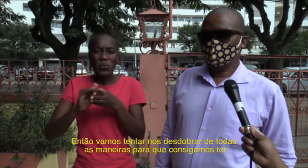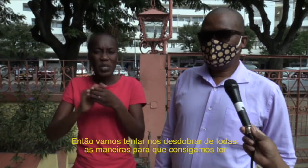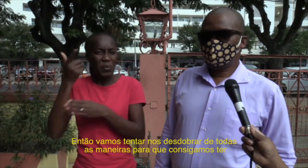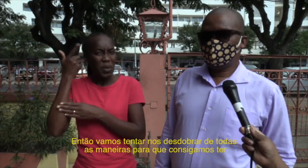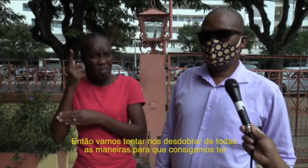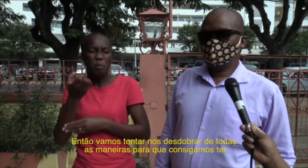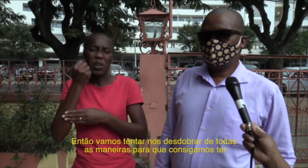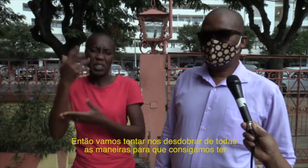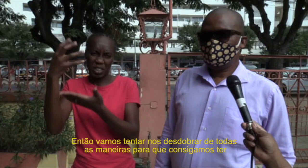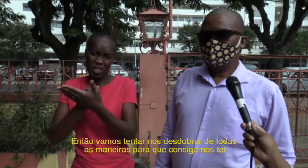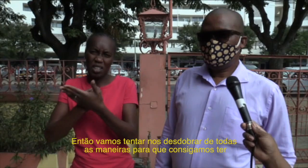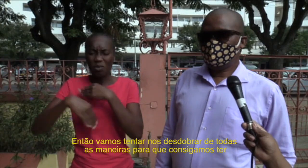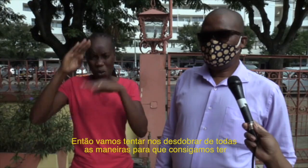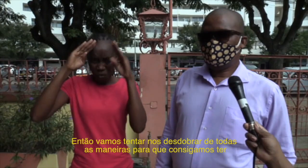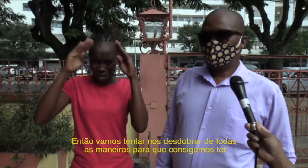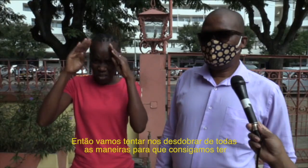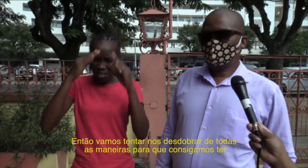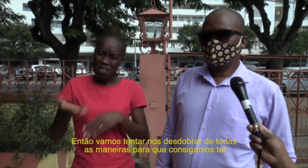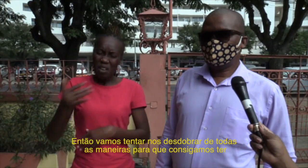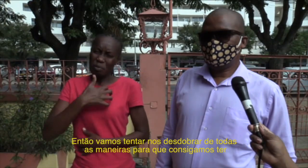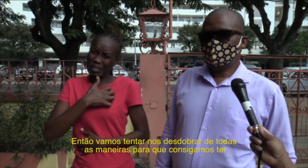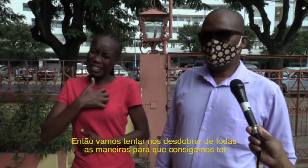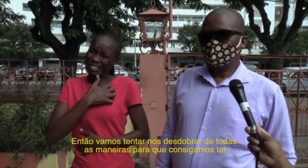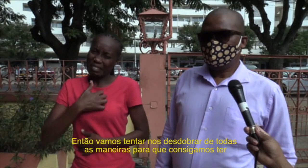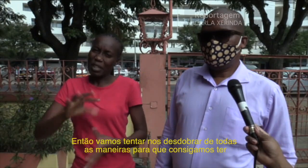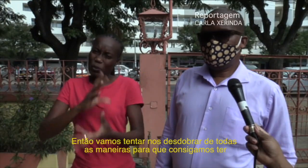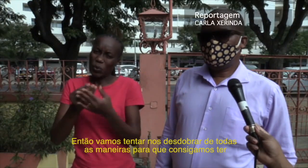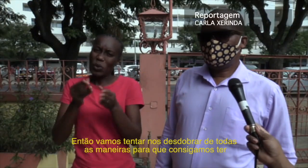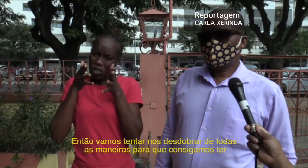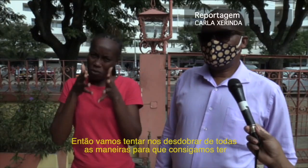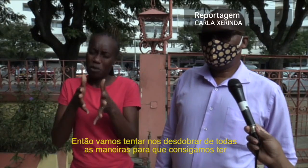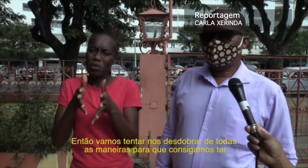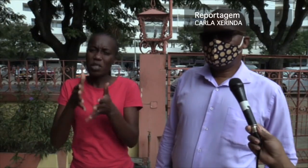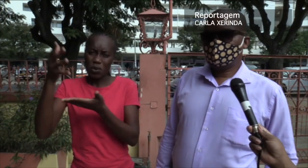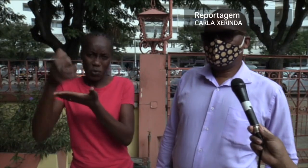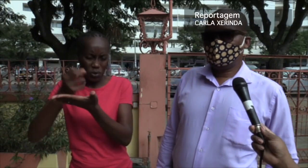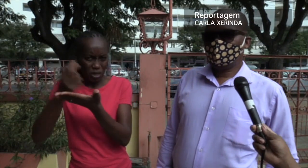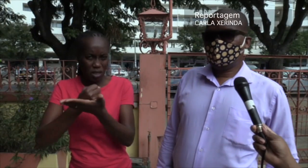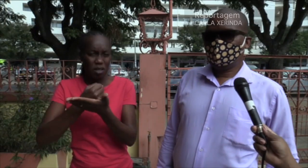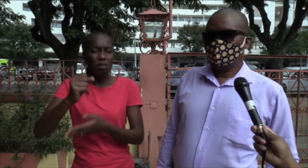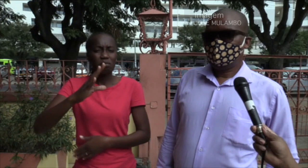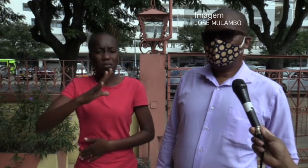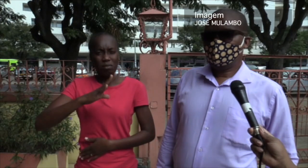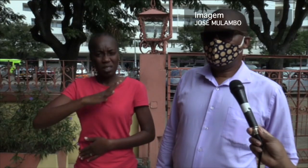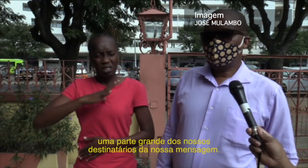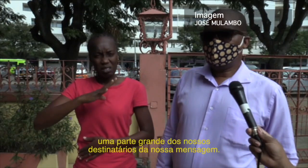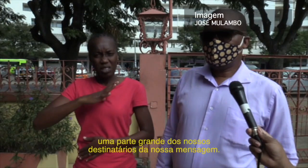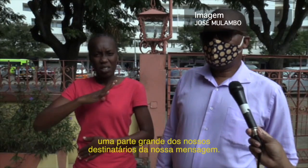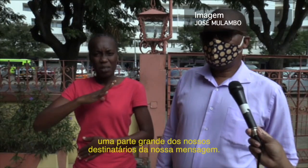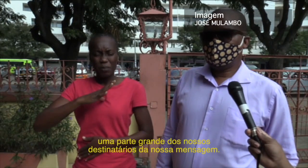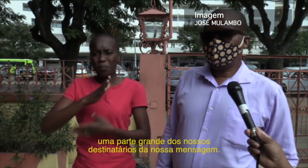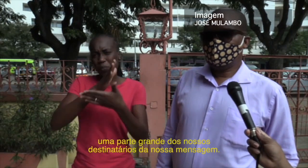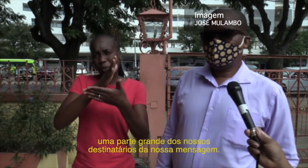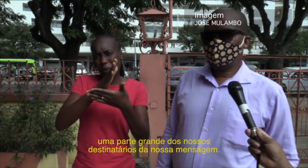então vamos tentar nos dobrar de todas as maneiras para que consigamos ter uma